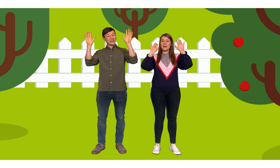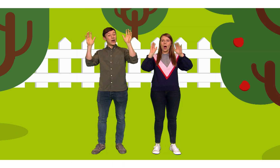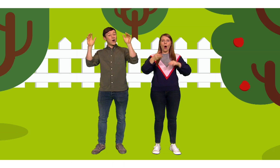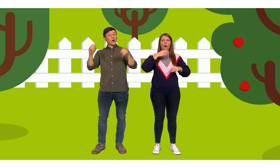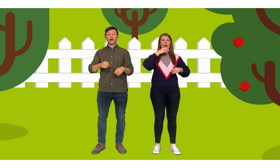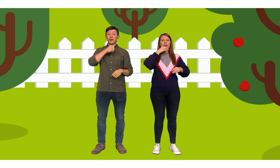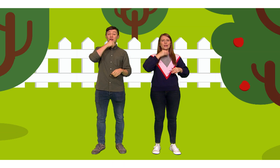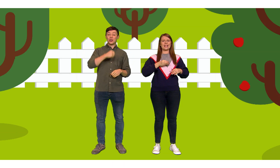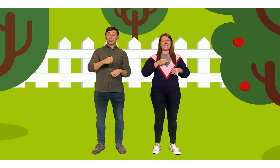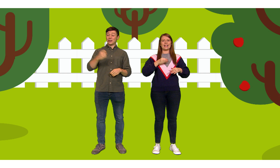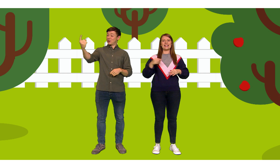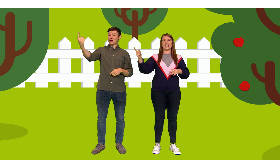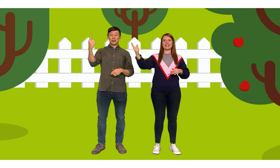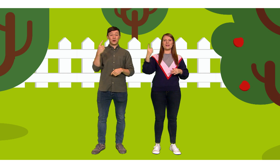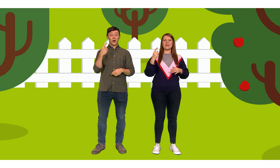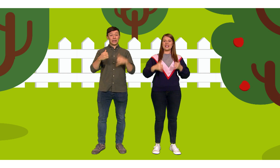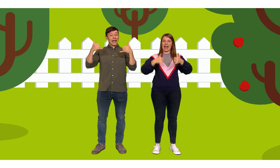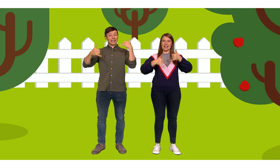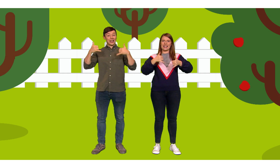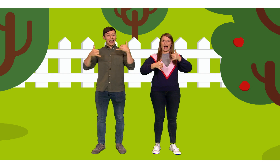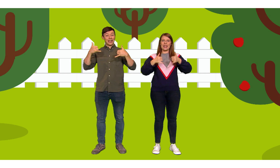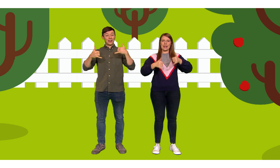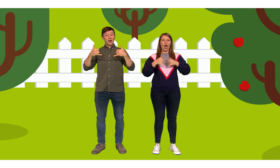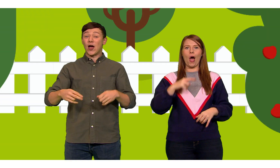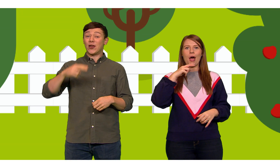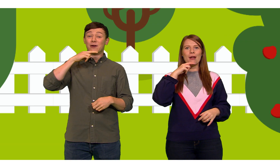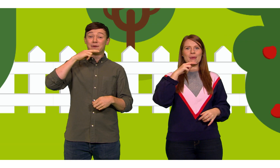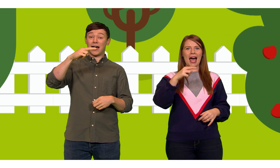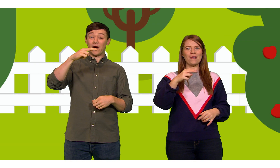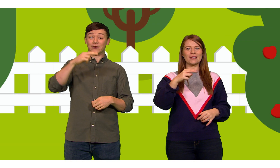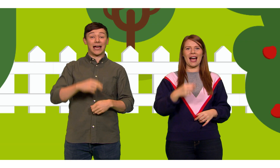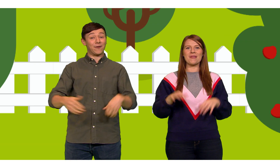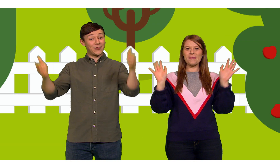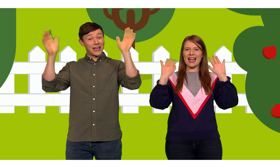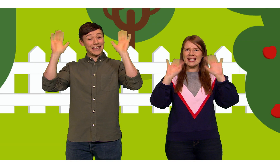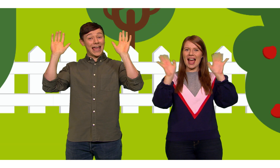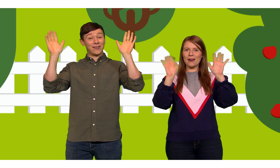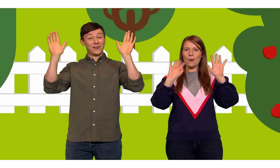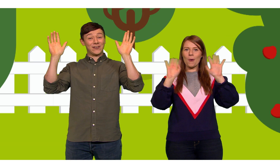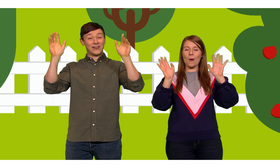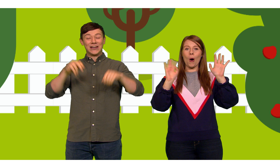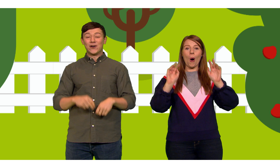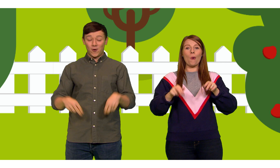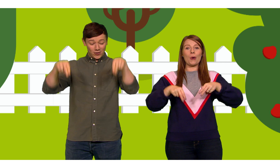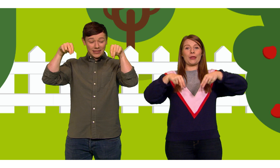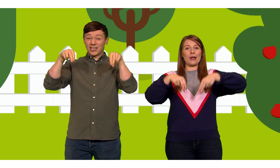helo wrth y dyn sy'n dod ar llath. Yn y ddawn cawn ddweud helo wrth y